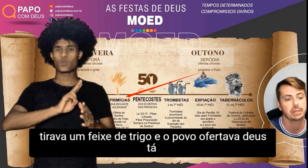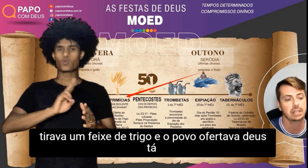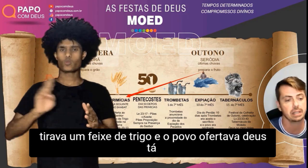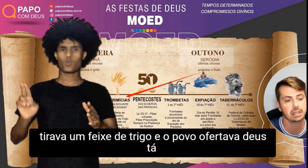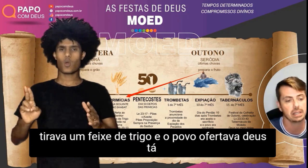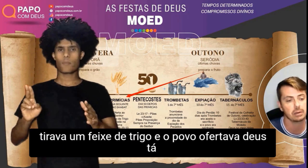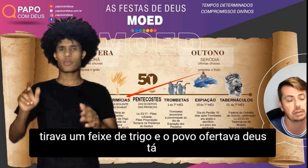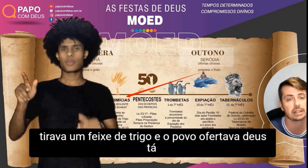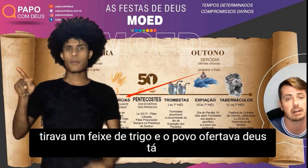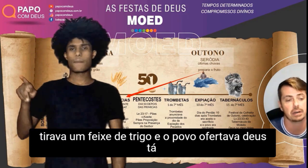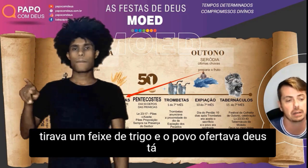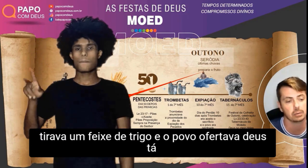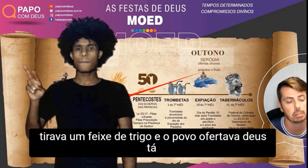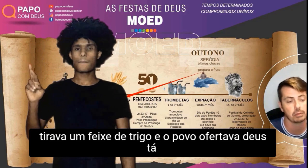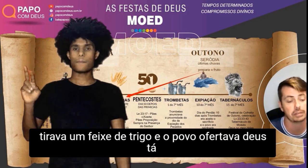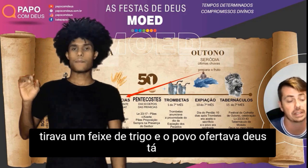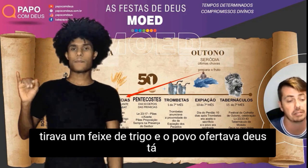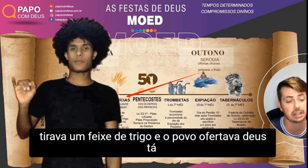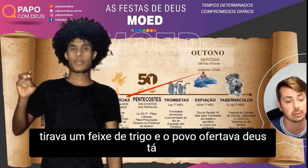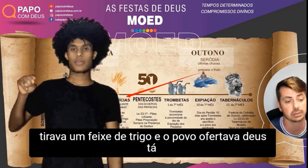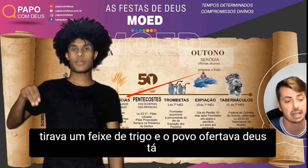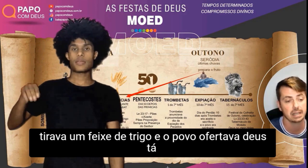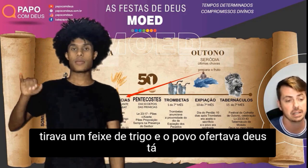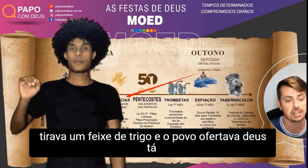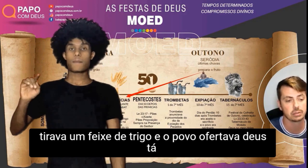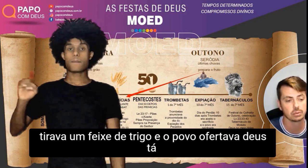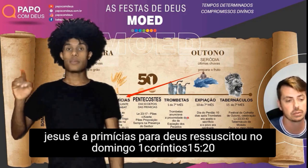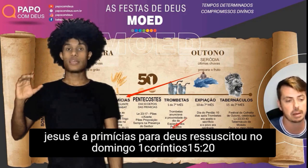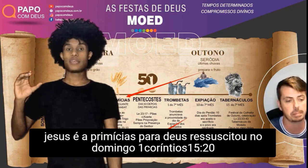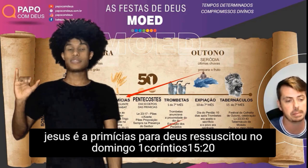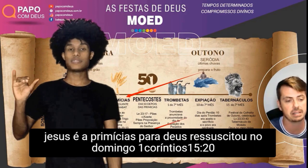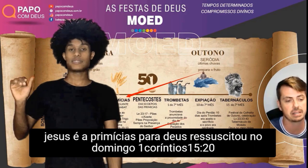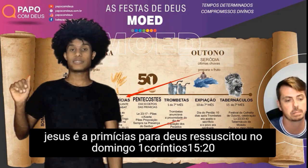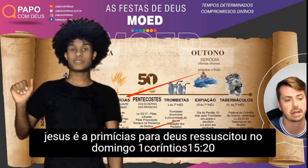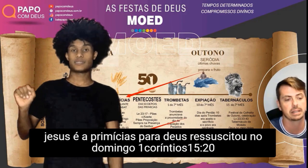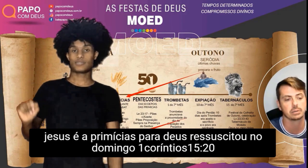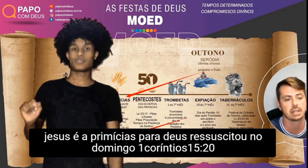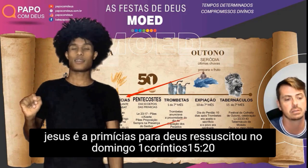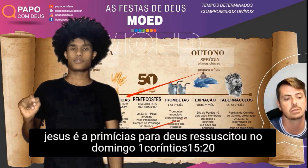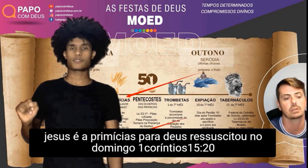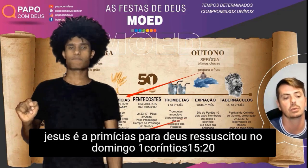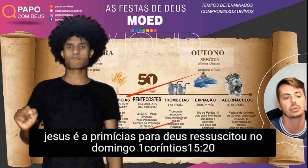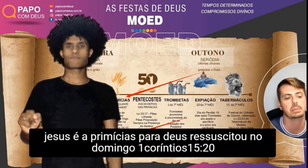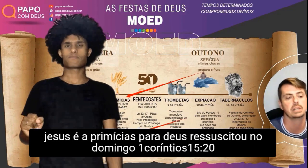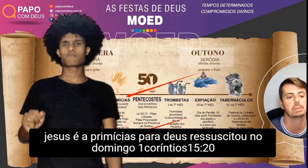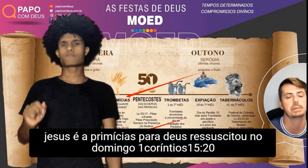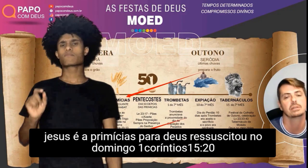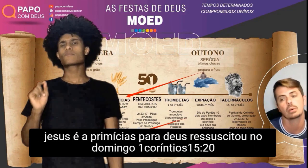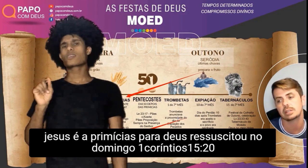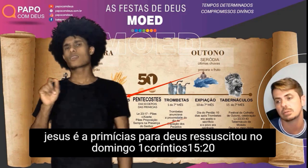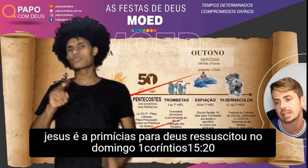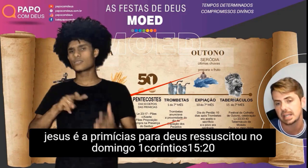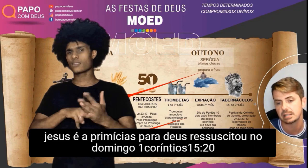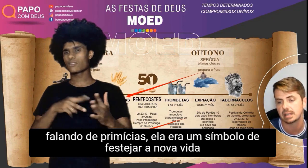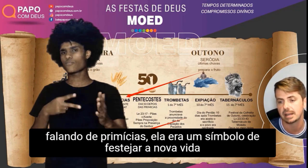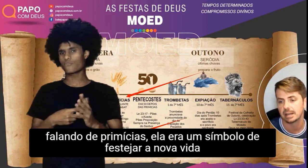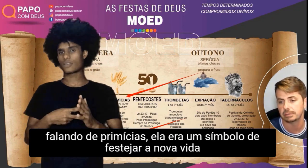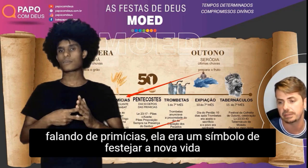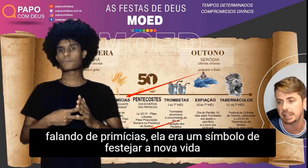lá e ofertava, o povo ofertava a Deus, tá? Jesus, primícias para Deus, ressuscitou no domingo, 1